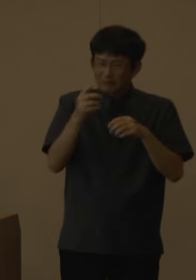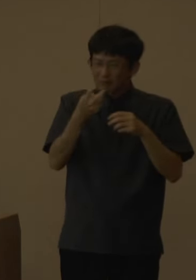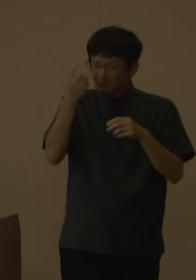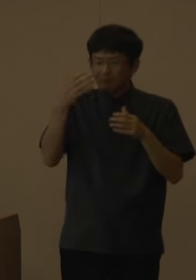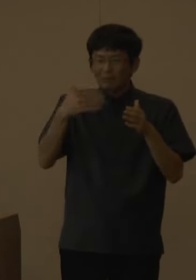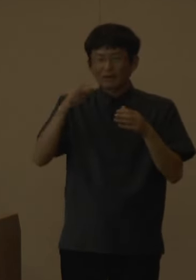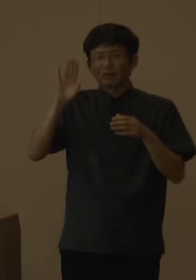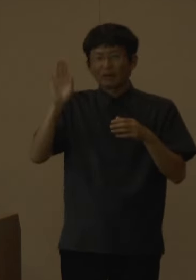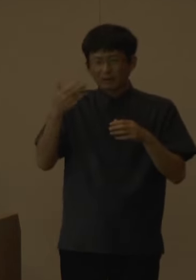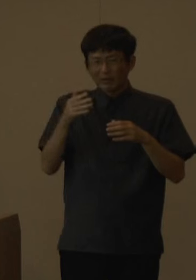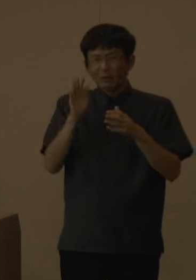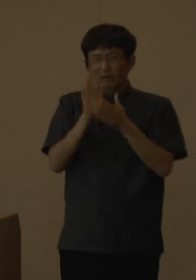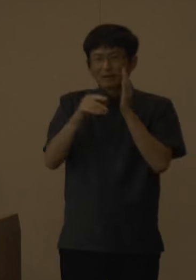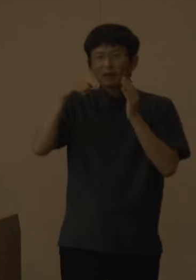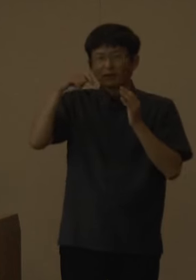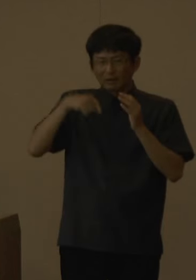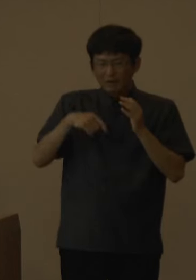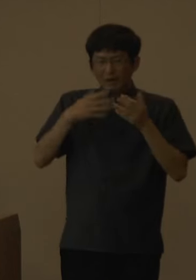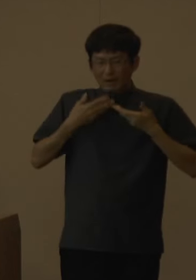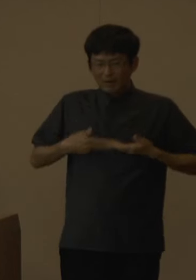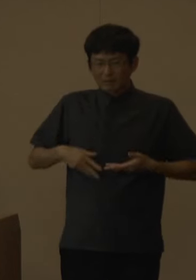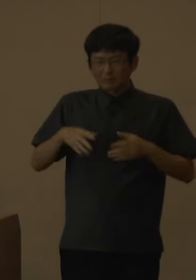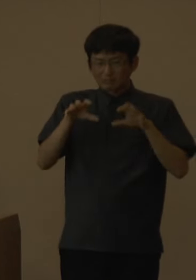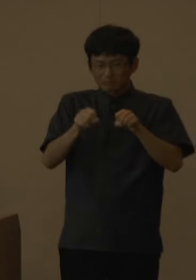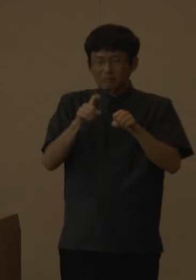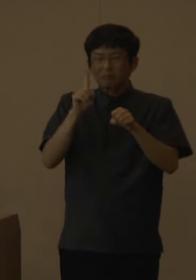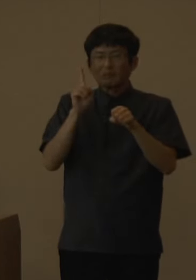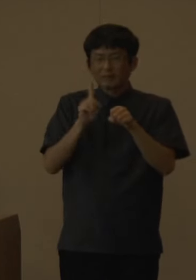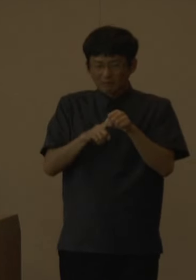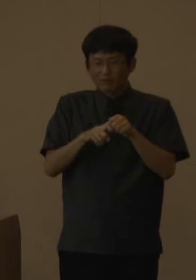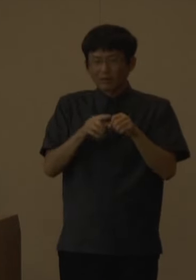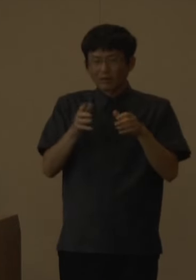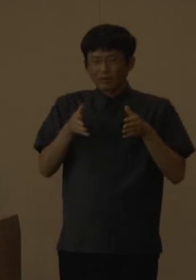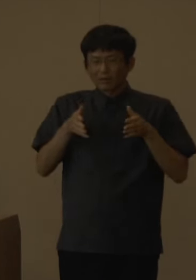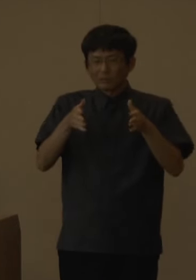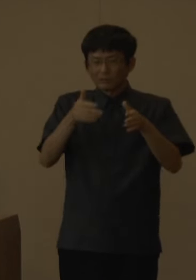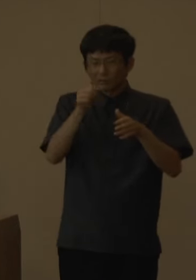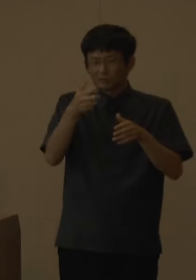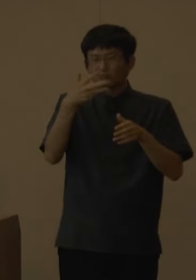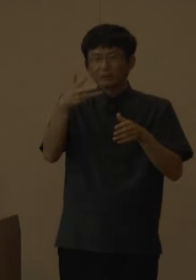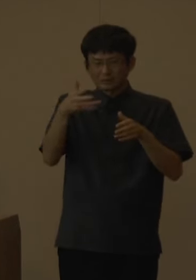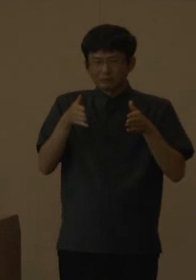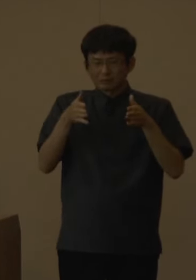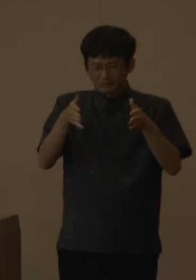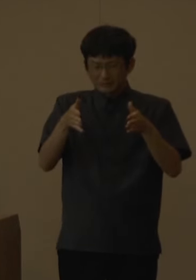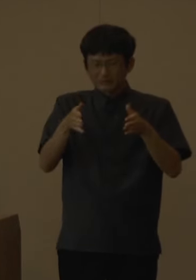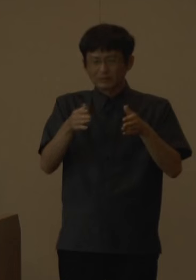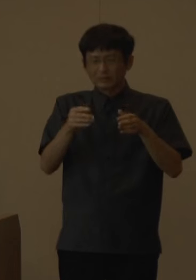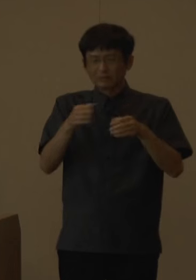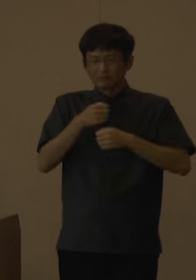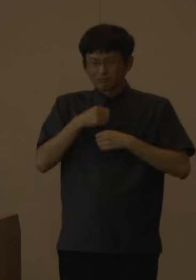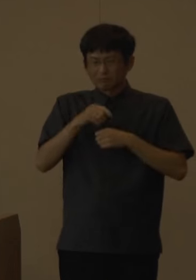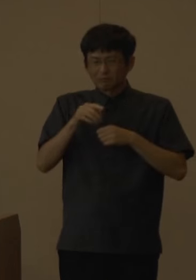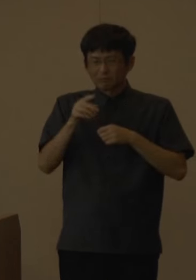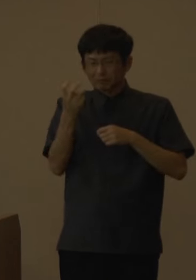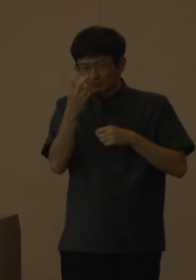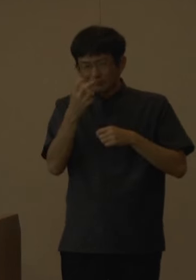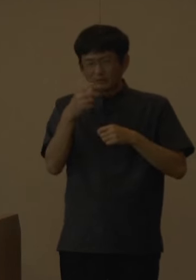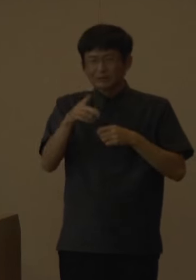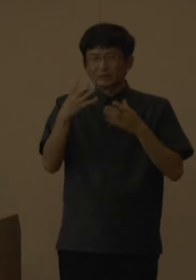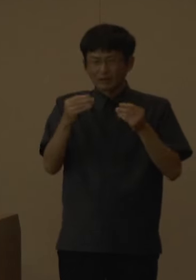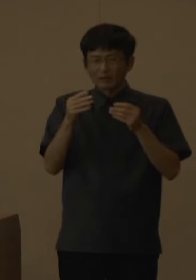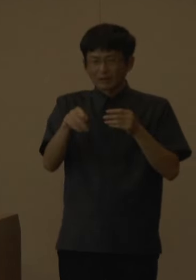警がまず安全確認のため、確保のため国道58号の交通規制をするなど、県民生活への影響